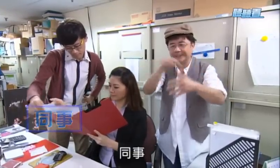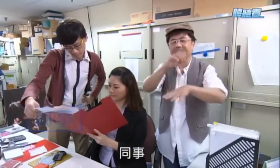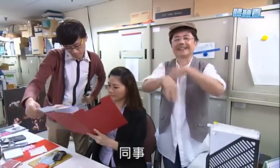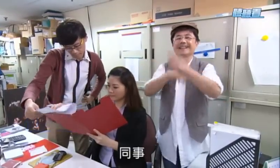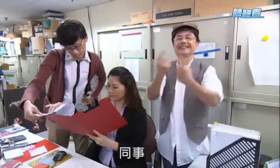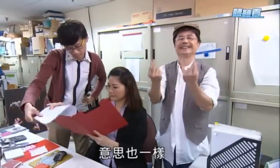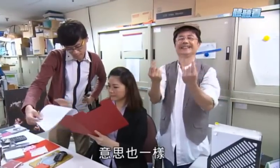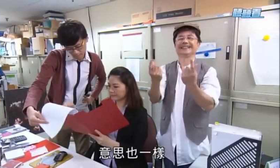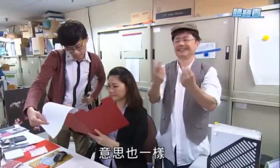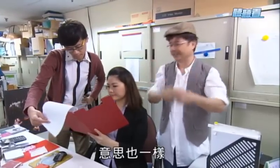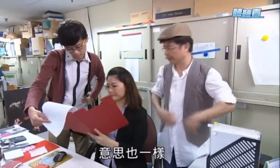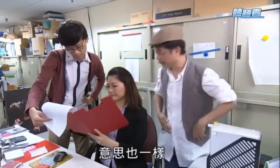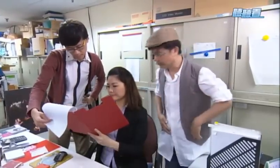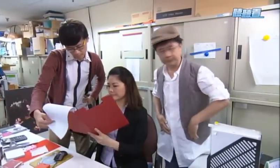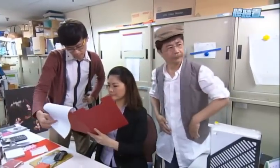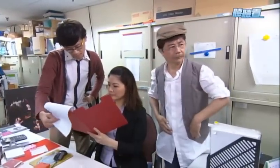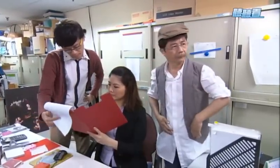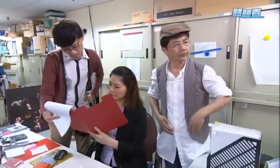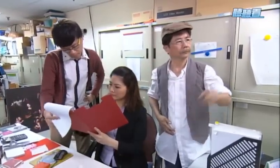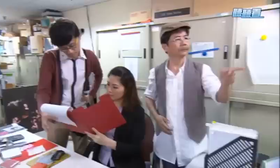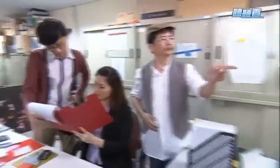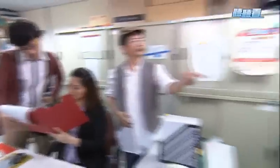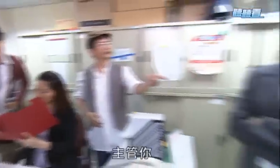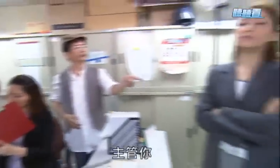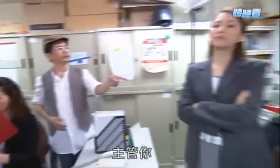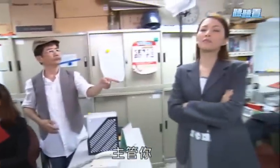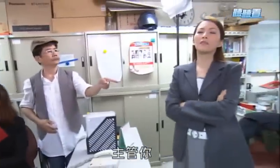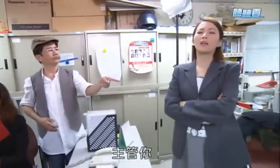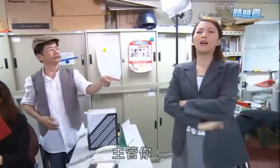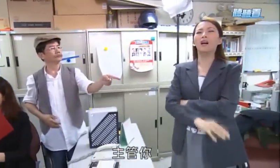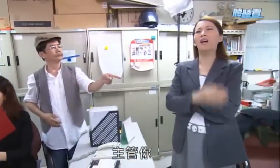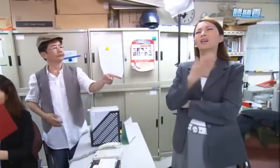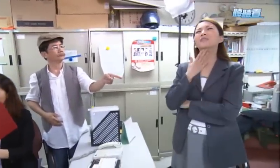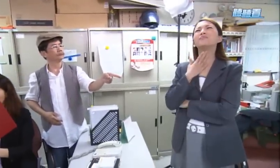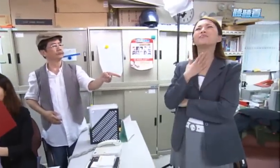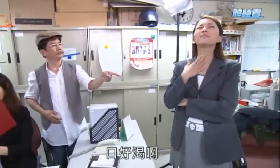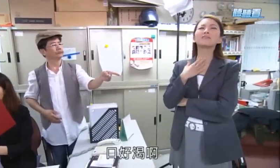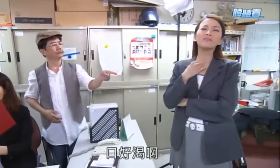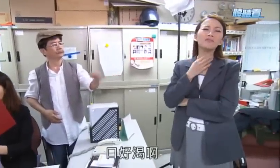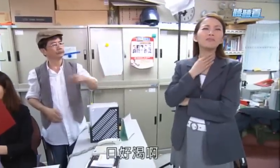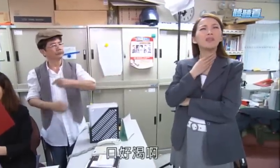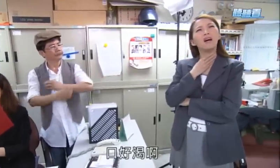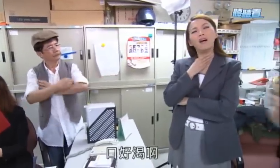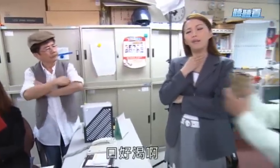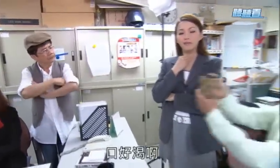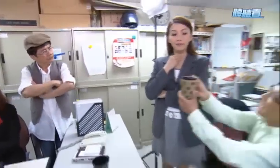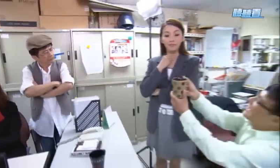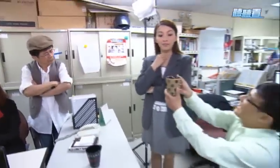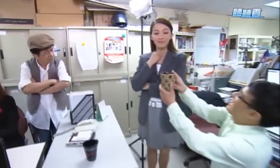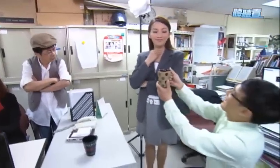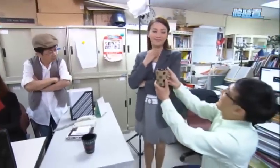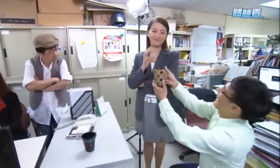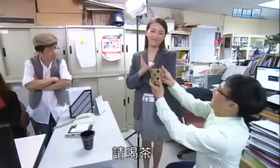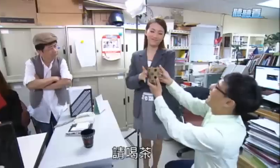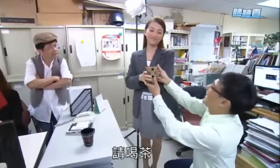同事，意思也一样。哎，主管您， 哎呀，口好渴啊！ 哎，请喝